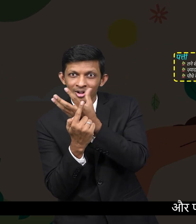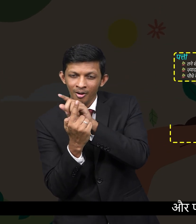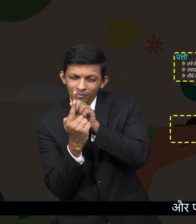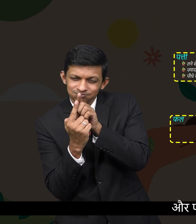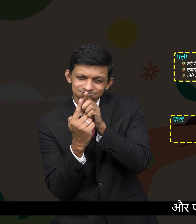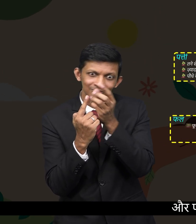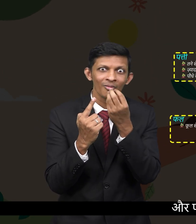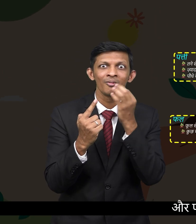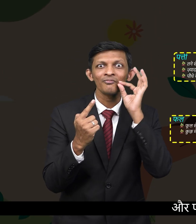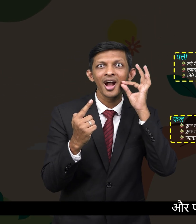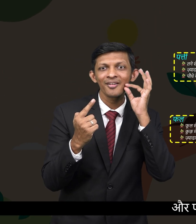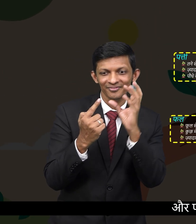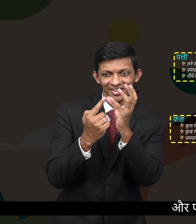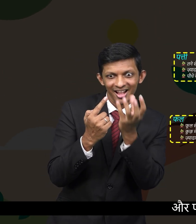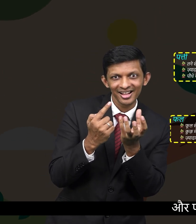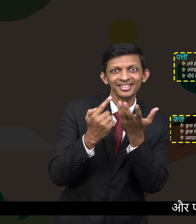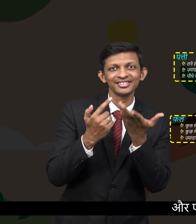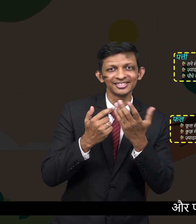और फल होते हैं।